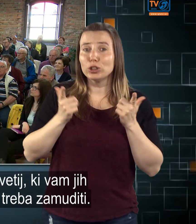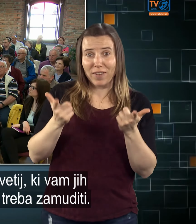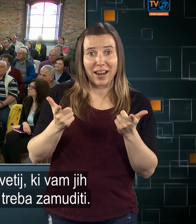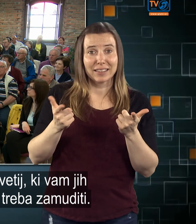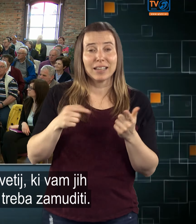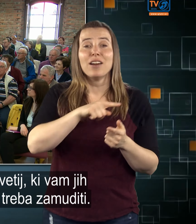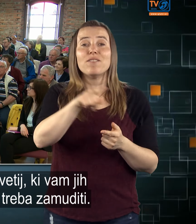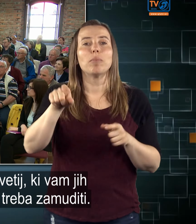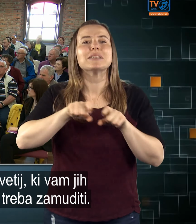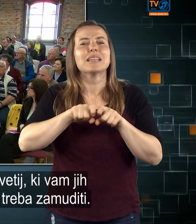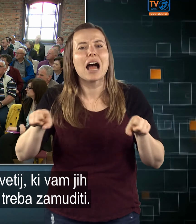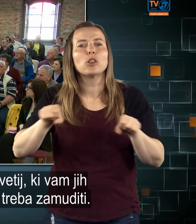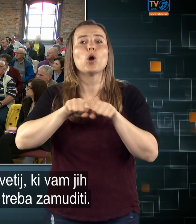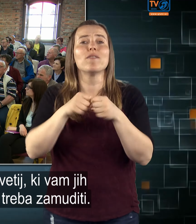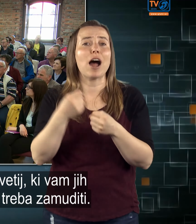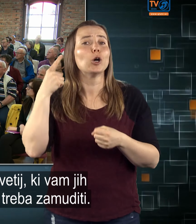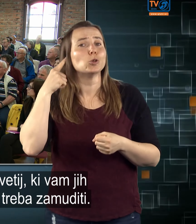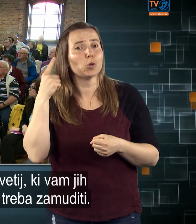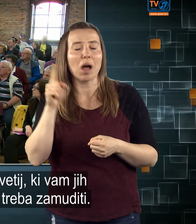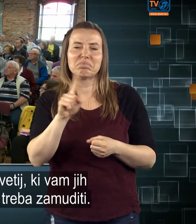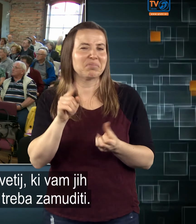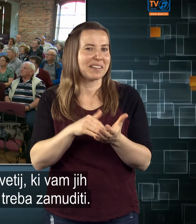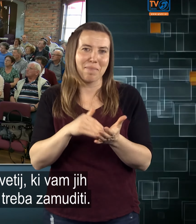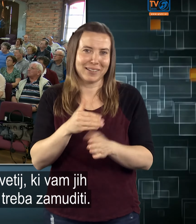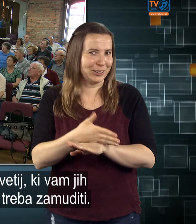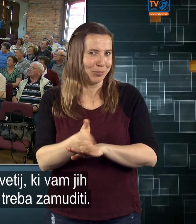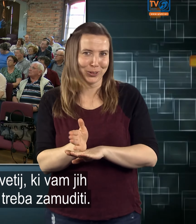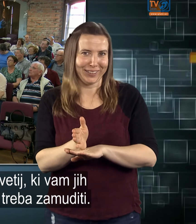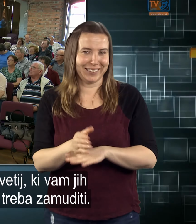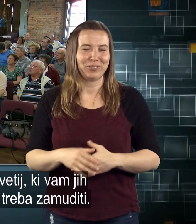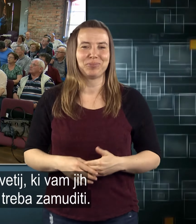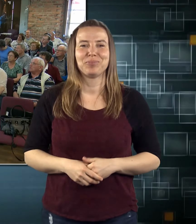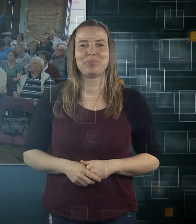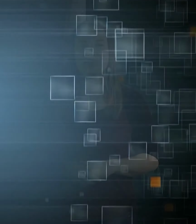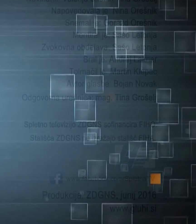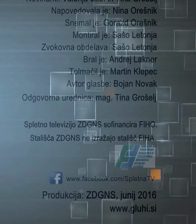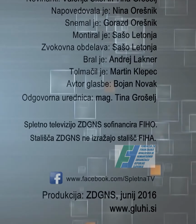doživeti, ki vam jih zaradi okvare sluha ni treba zamuditi.